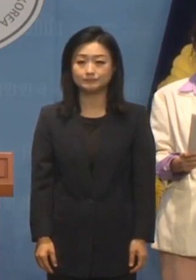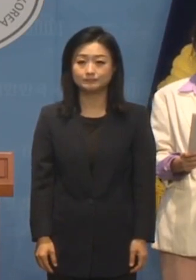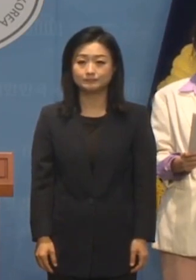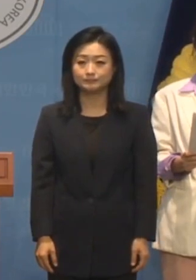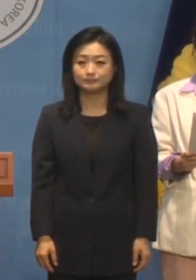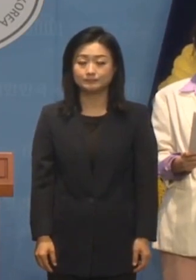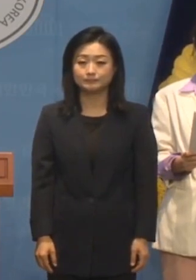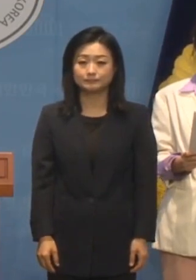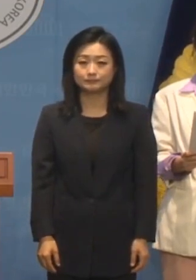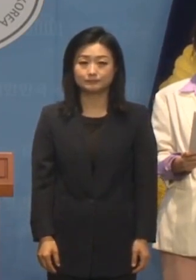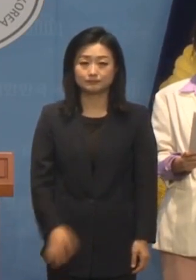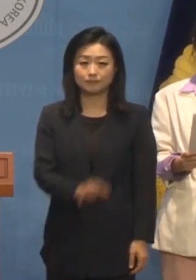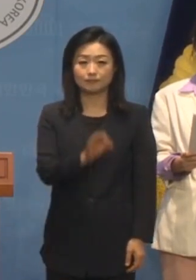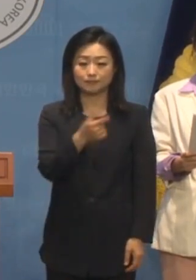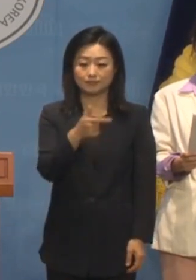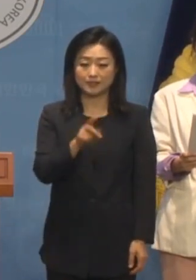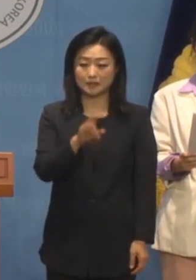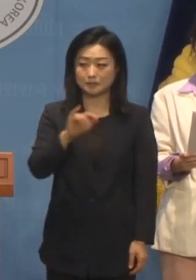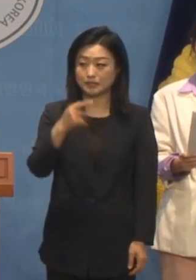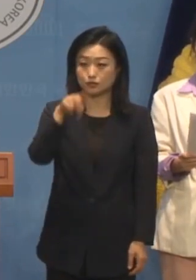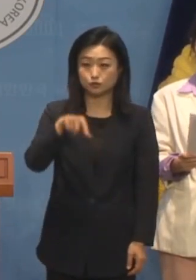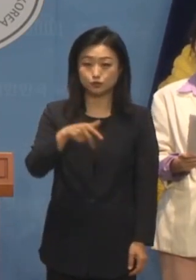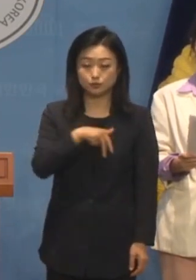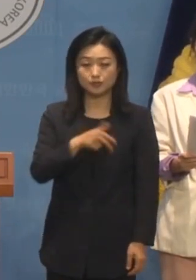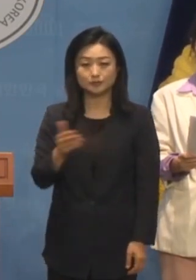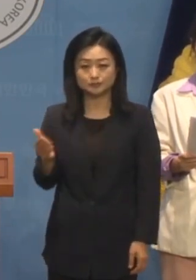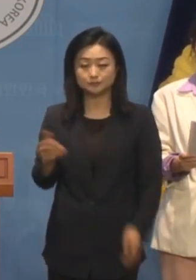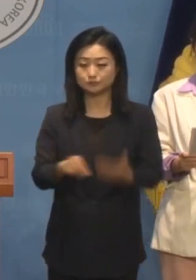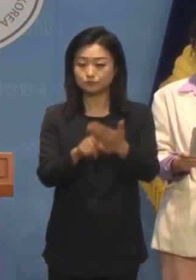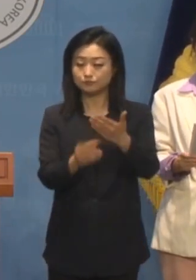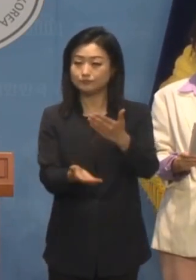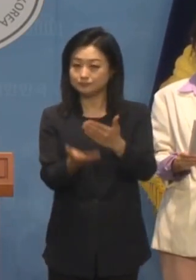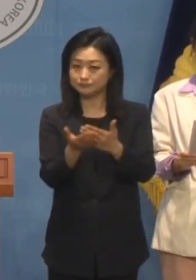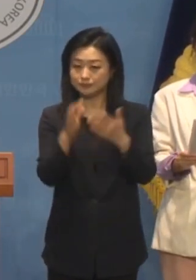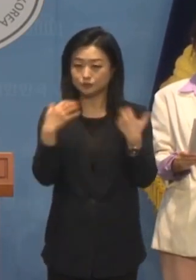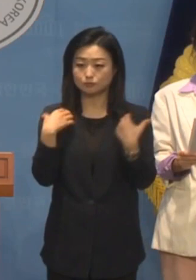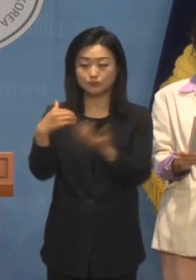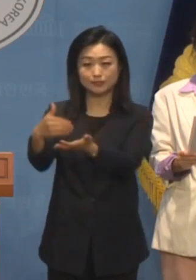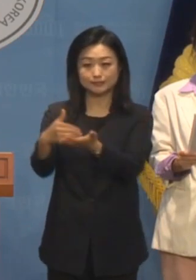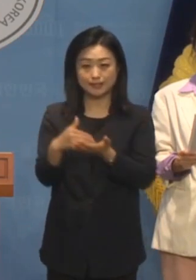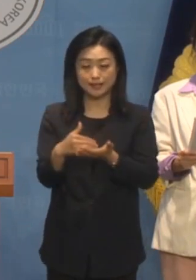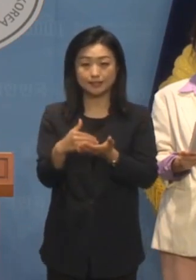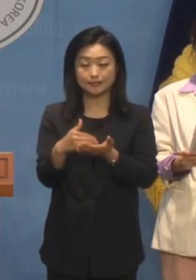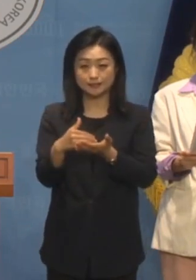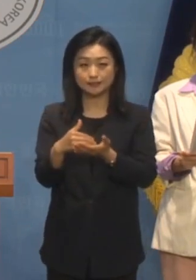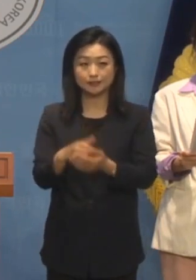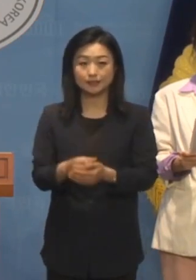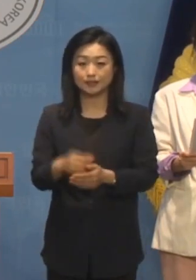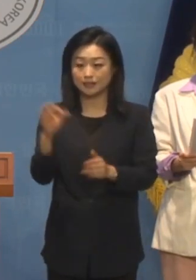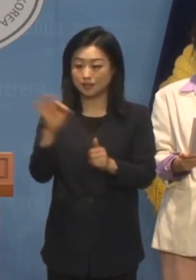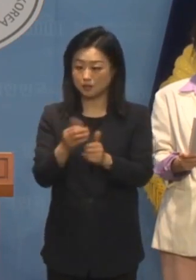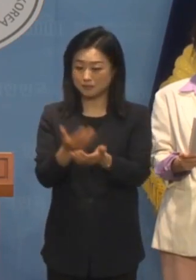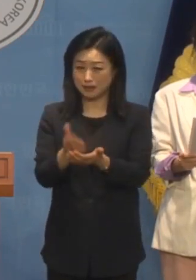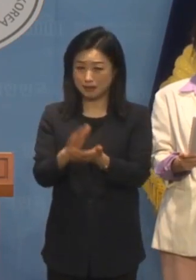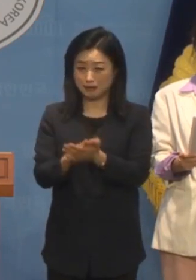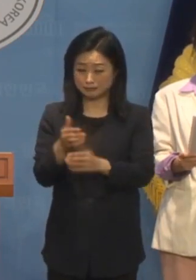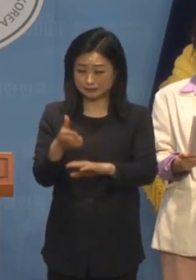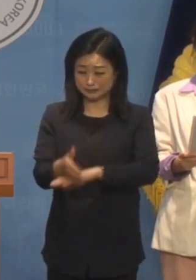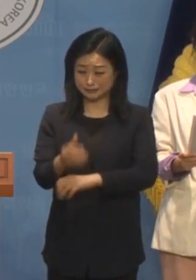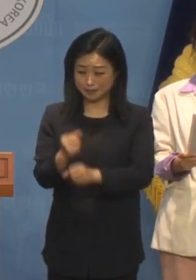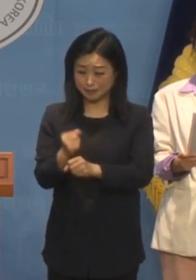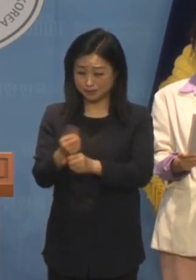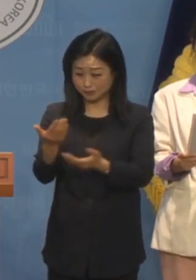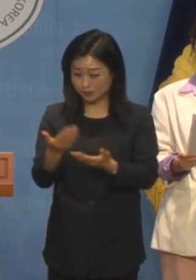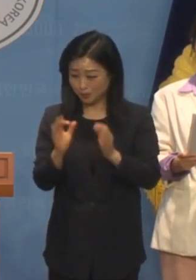네, 서울 송파병의 남인순 의원입니다. 9월 초 정부가 내놓겠다는 뒷북 연금 개혁안에는 구체적인